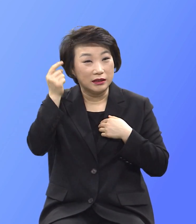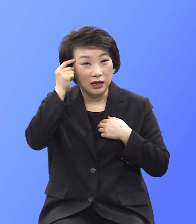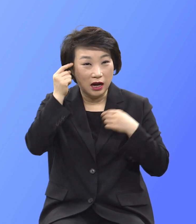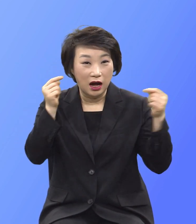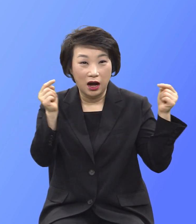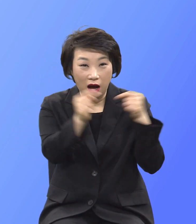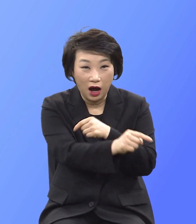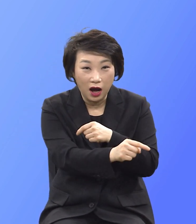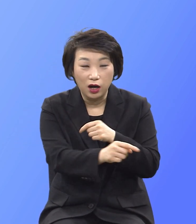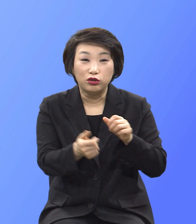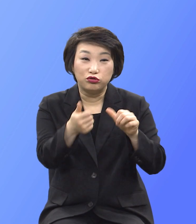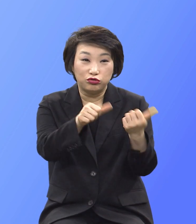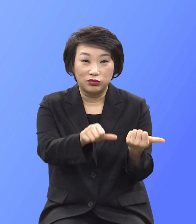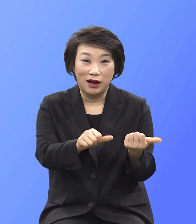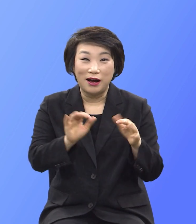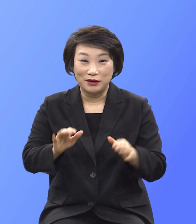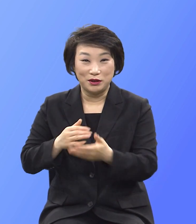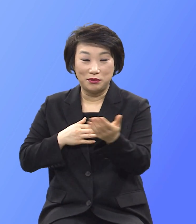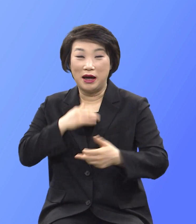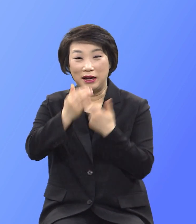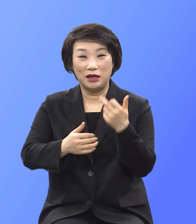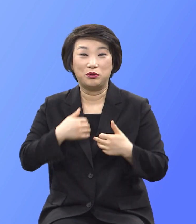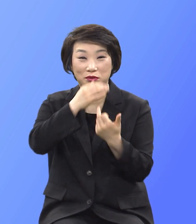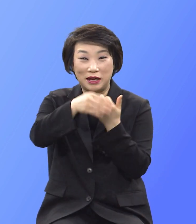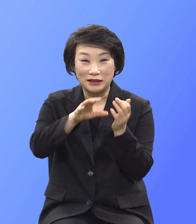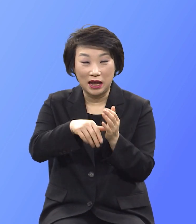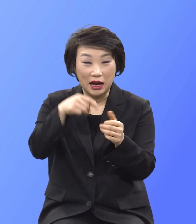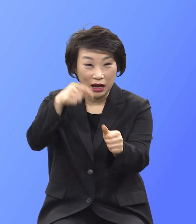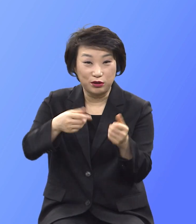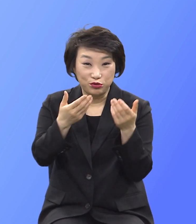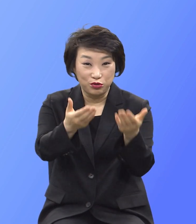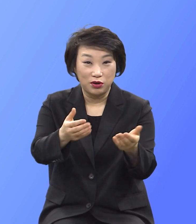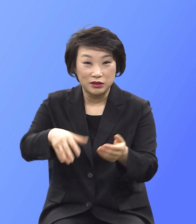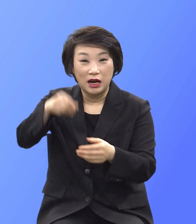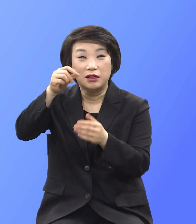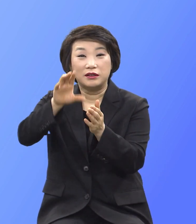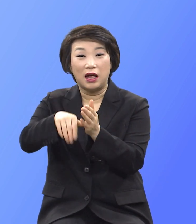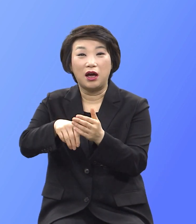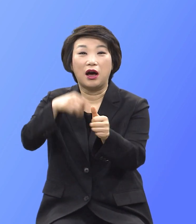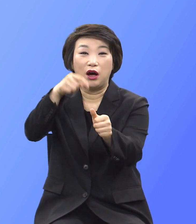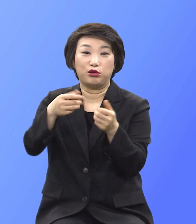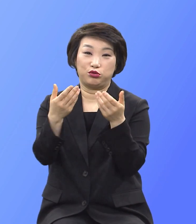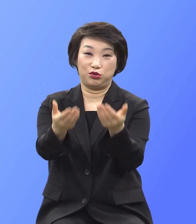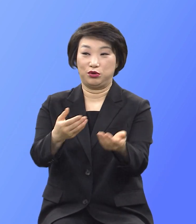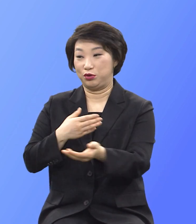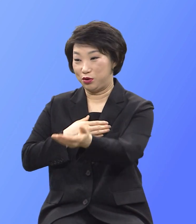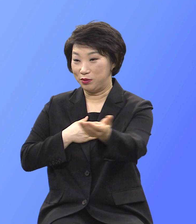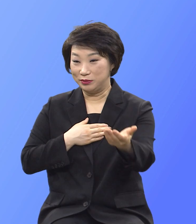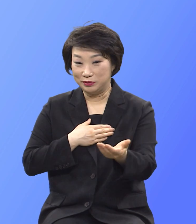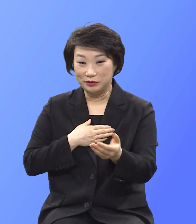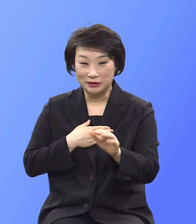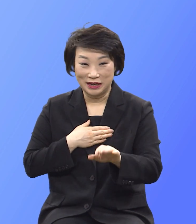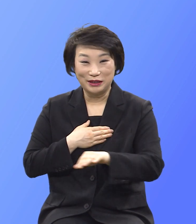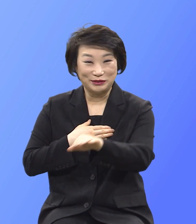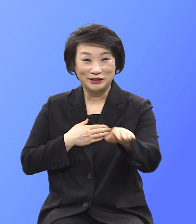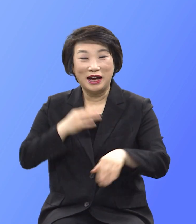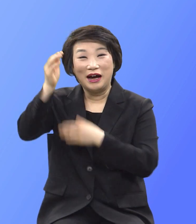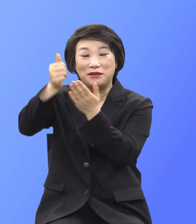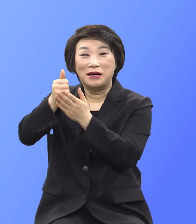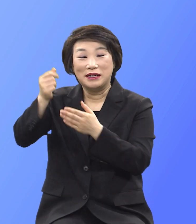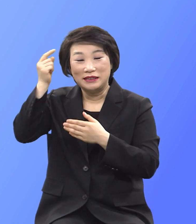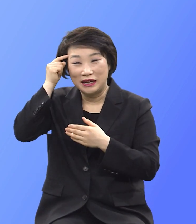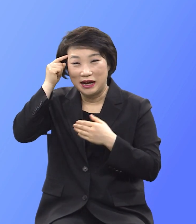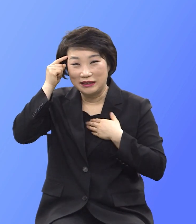것을 에덴에서도 가르쳤고 창세기에서도 가르쳤다 이 말입니다. 우리